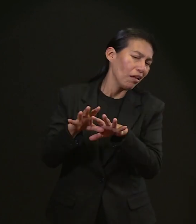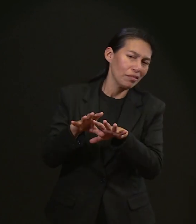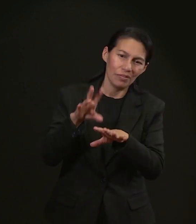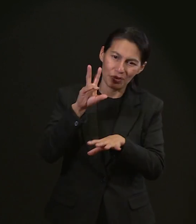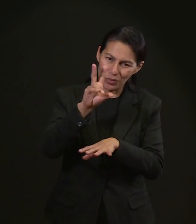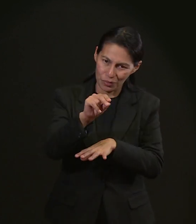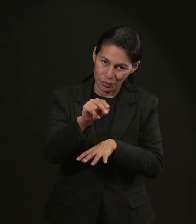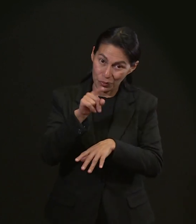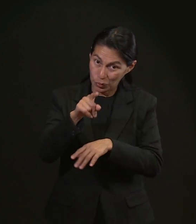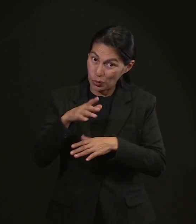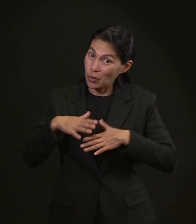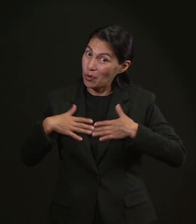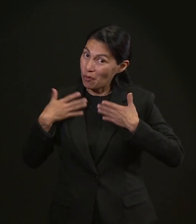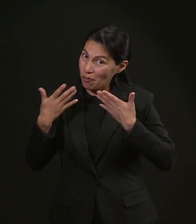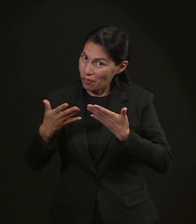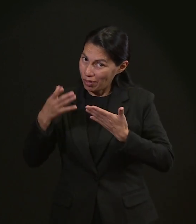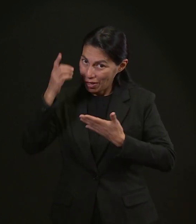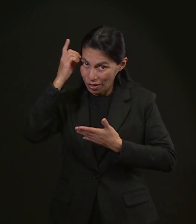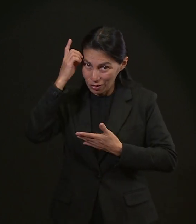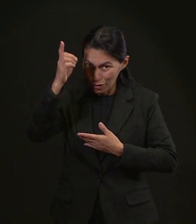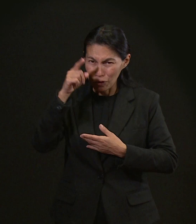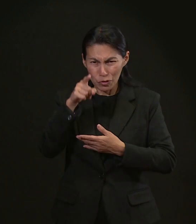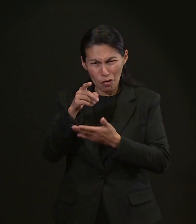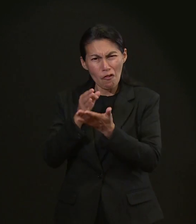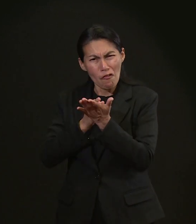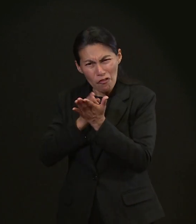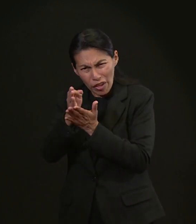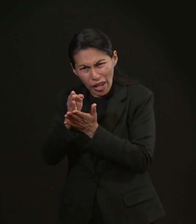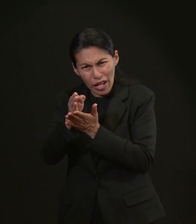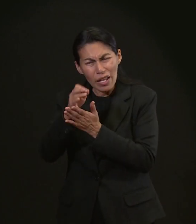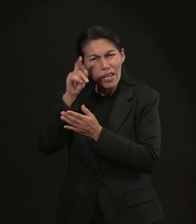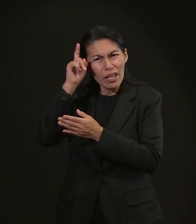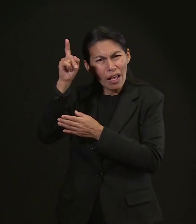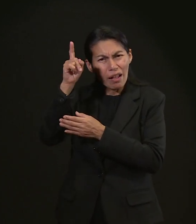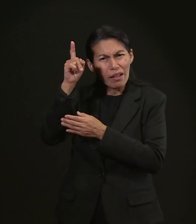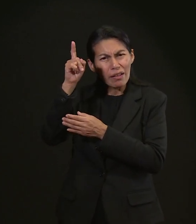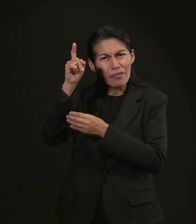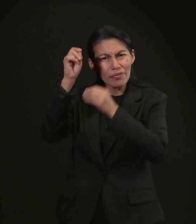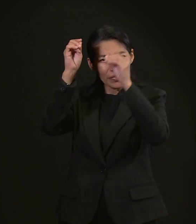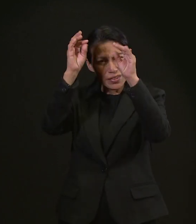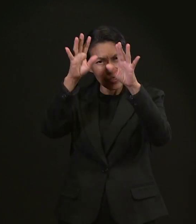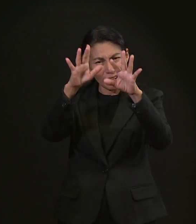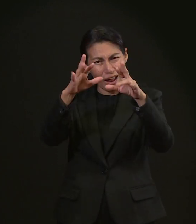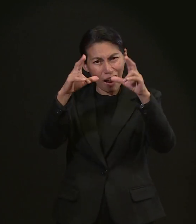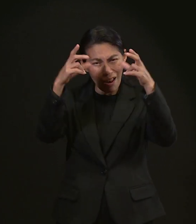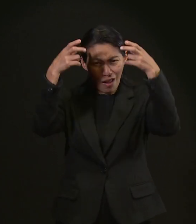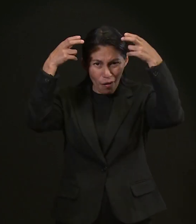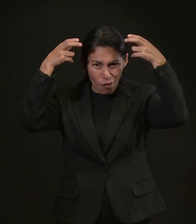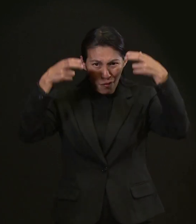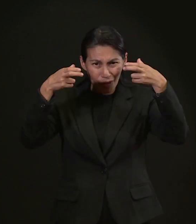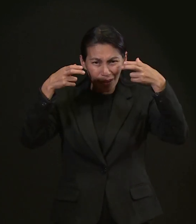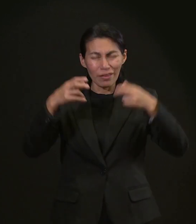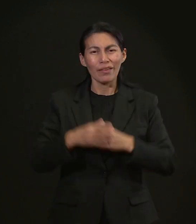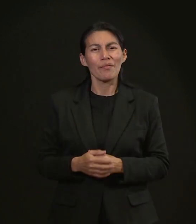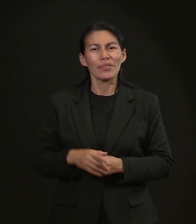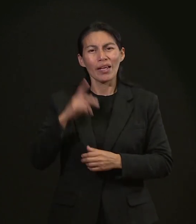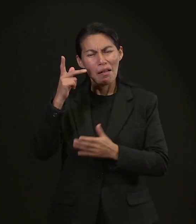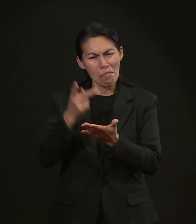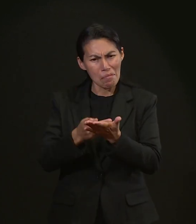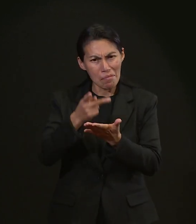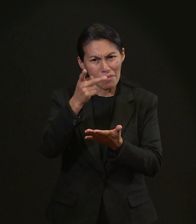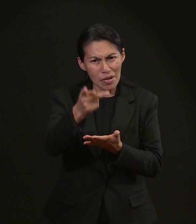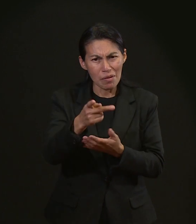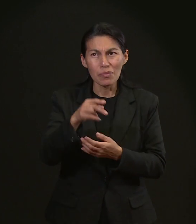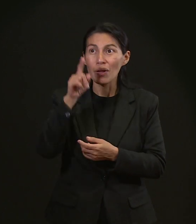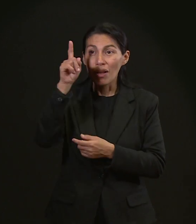te vamos a dejar confía en dios a su voluntad se fiel y él te dará la corona él te dará la